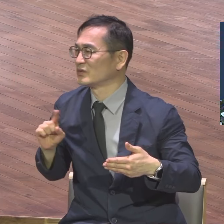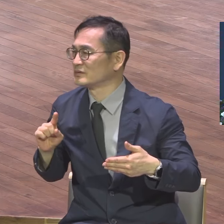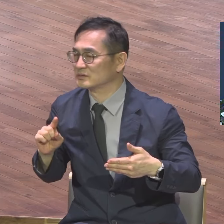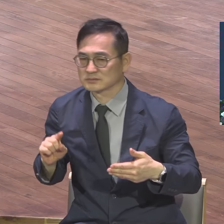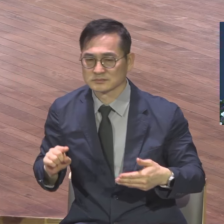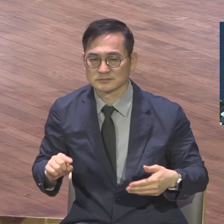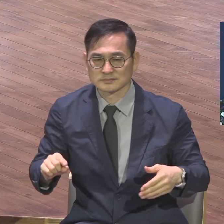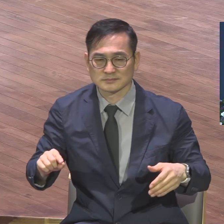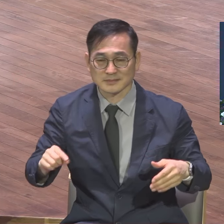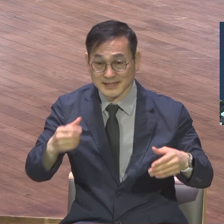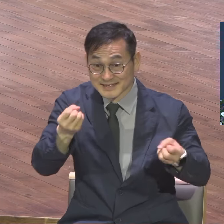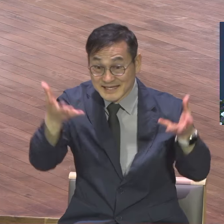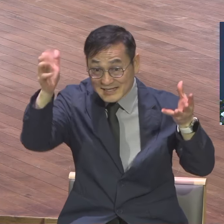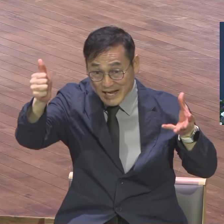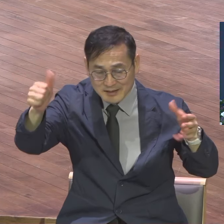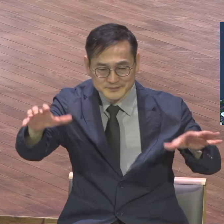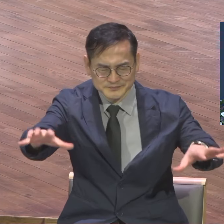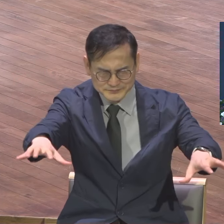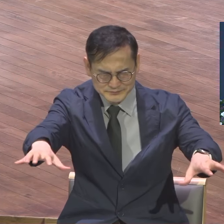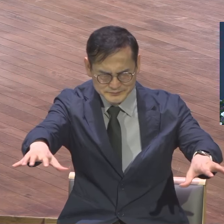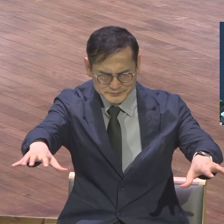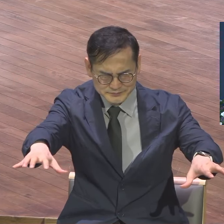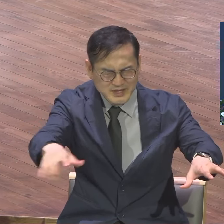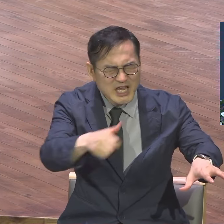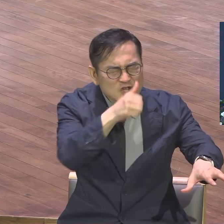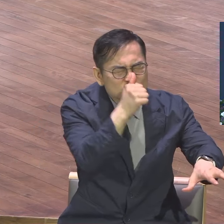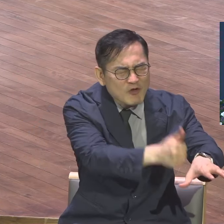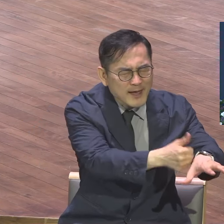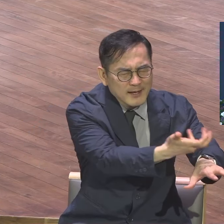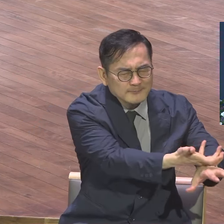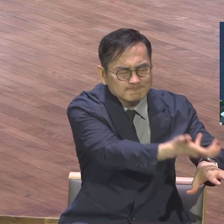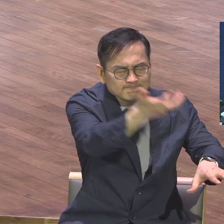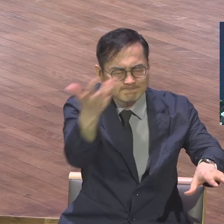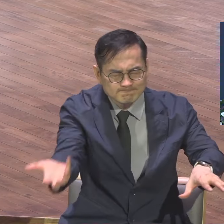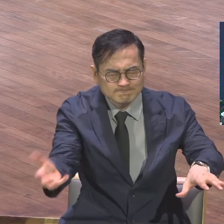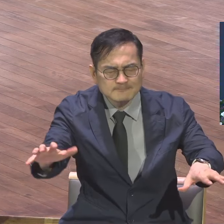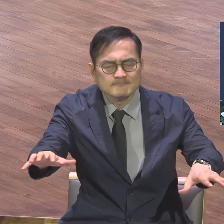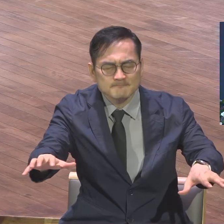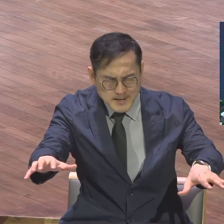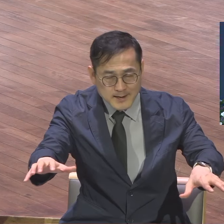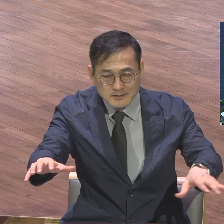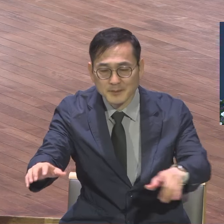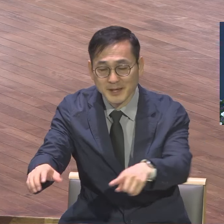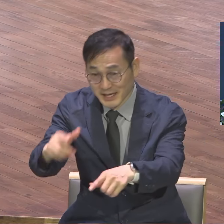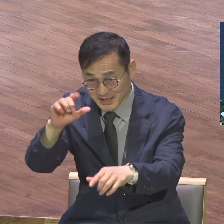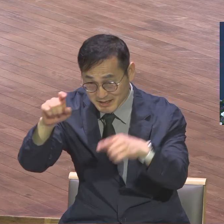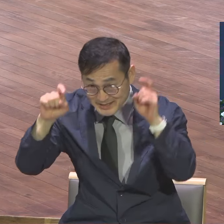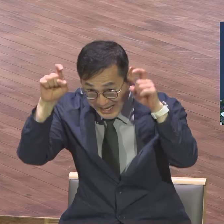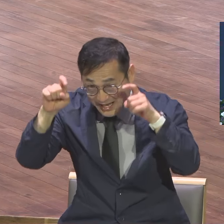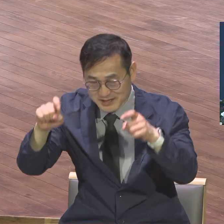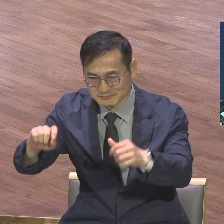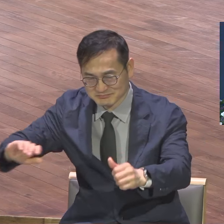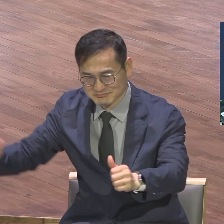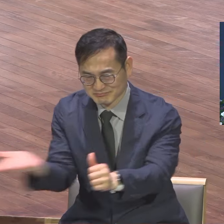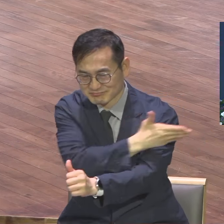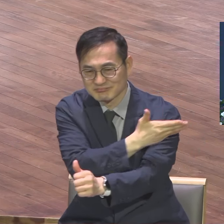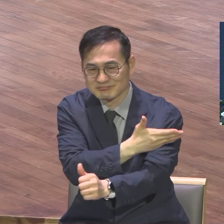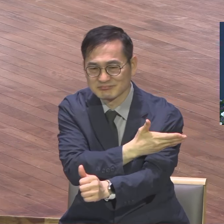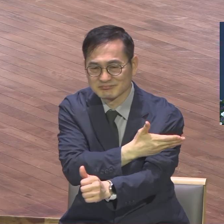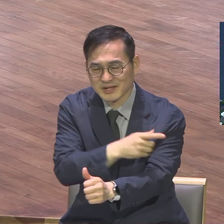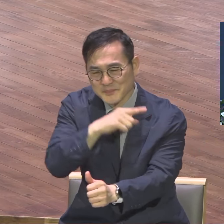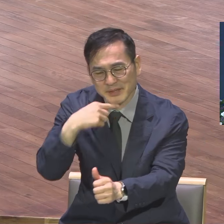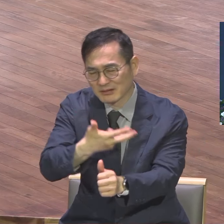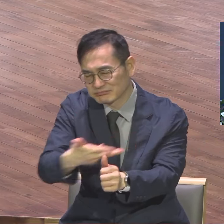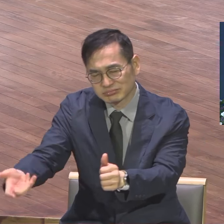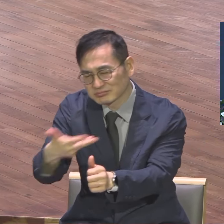짐승을 제사장이 그물에 손을 얹고 목을 쳐서 따서 피를 흘려서 그걸 지성소에 뿌림으로